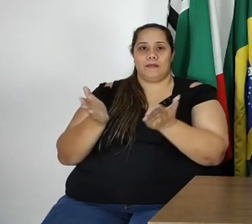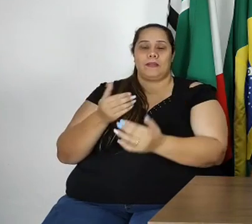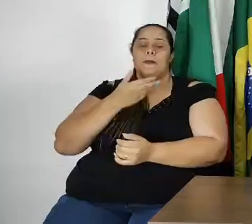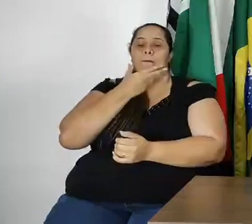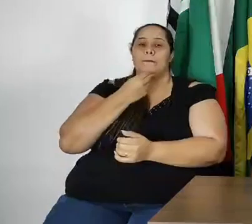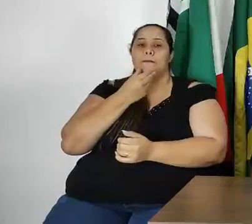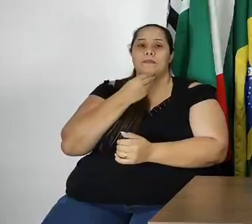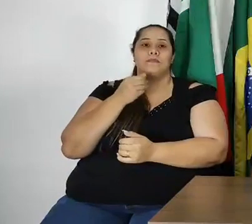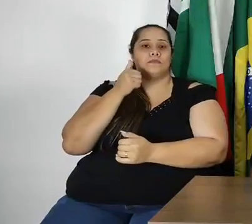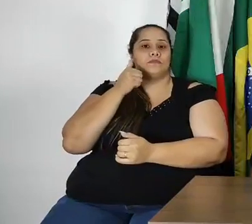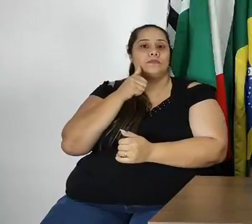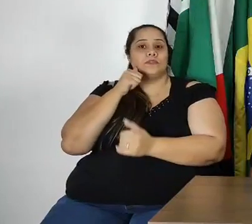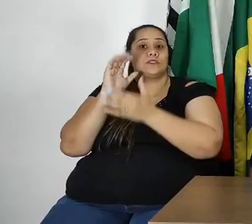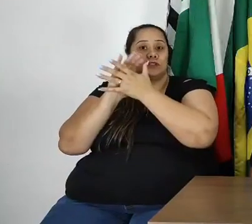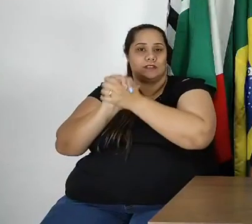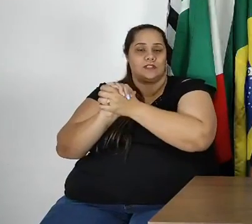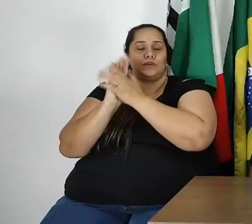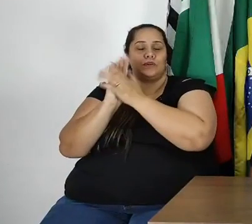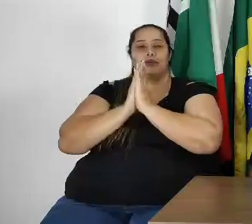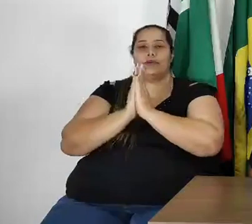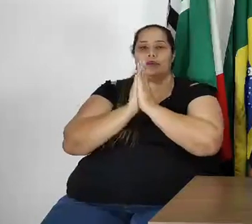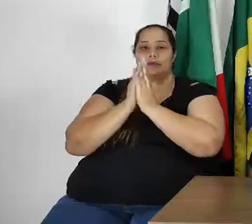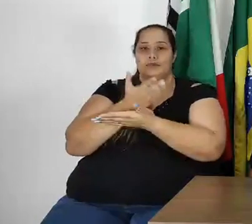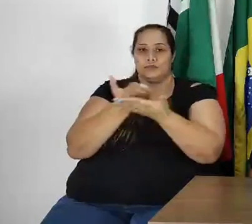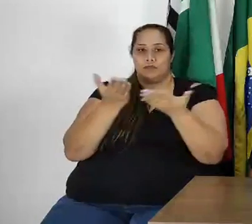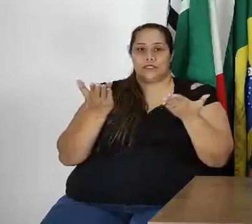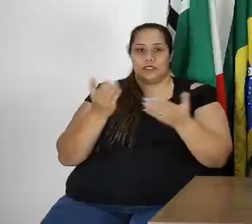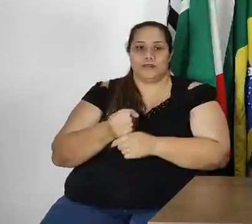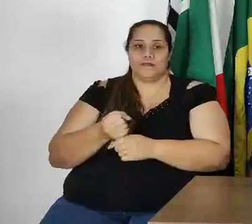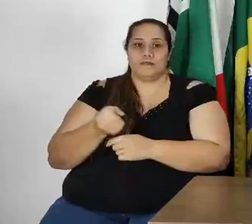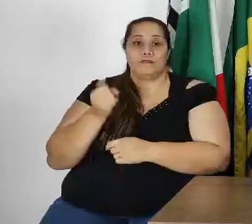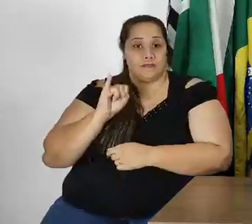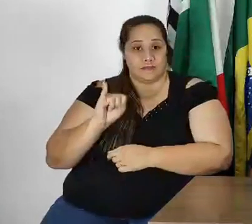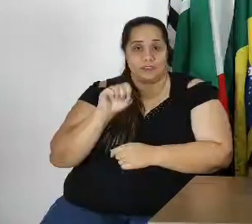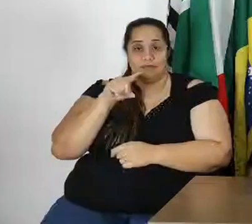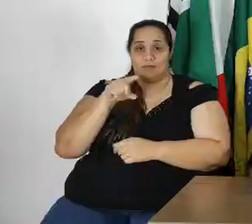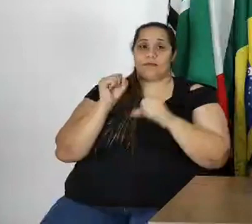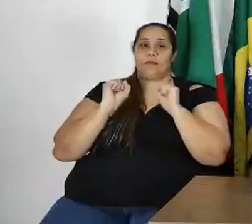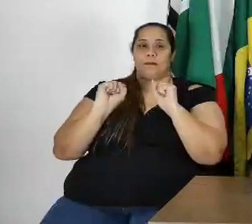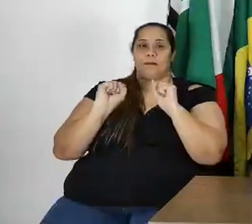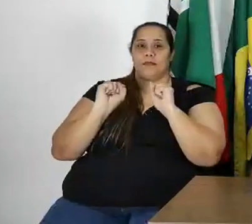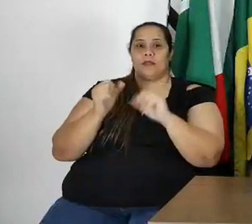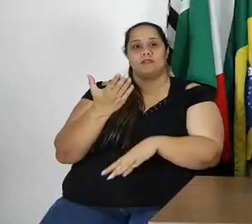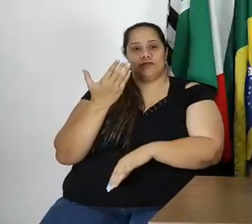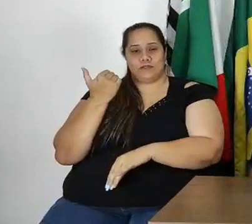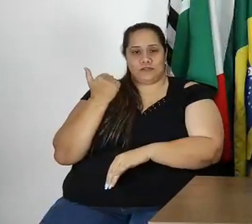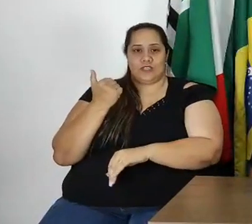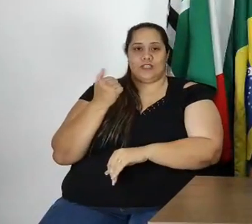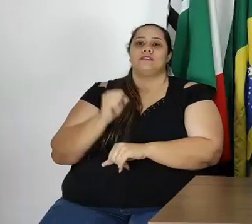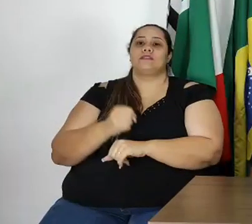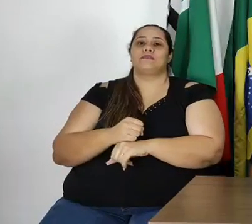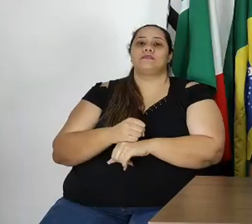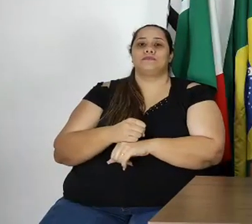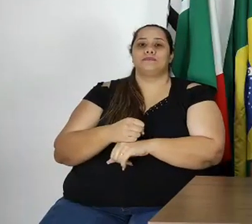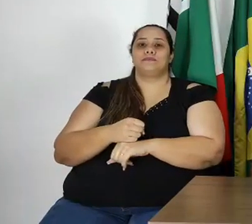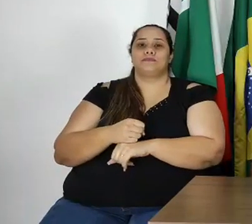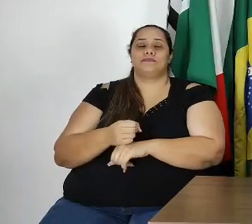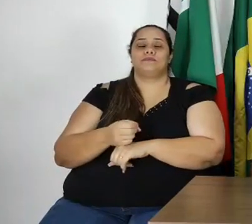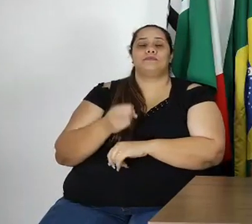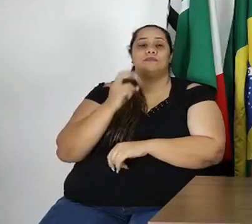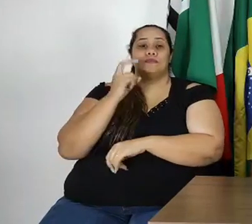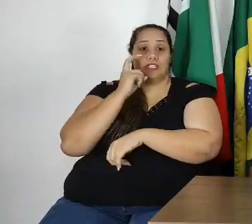grupo enorme que está vindo aqui orar por todos. Então, se você puder vir participar, é às 5 da tarde, 1 hora antes